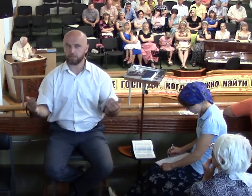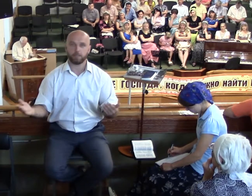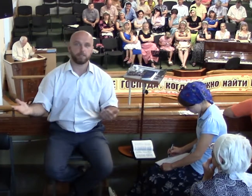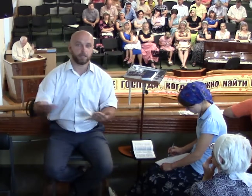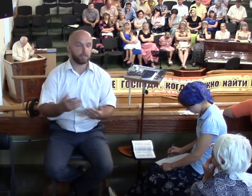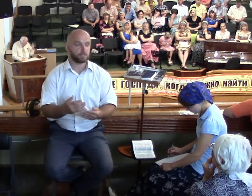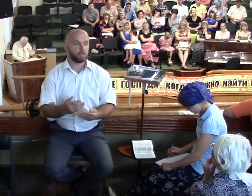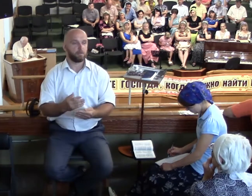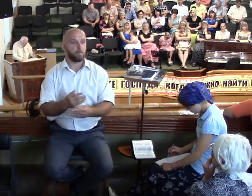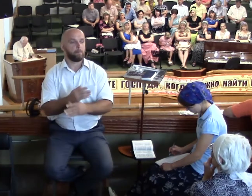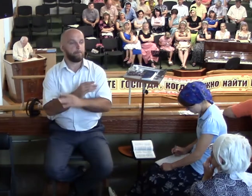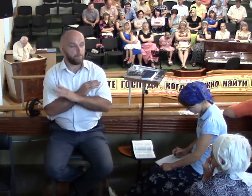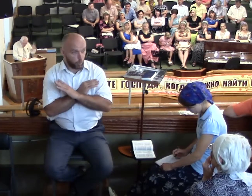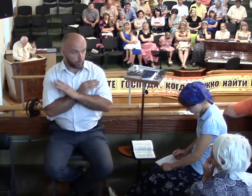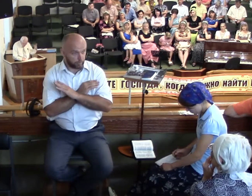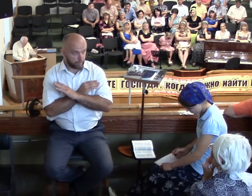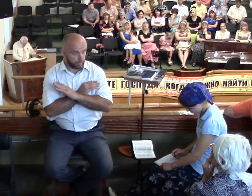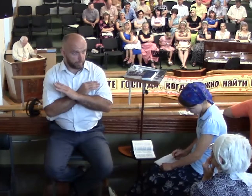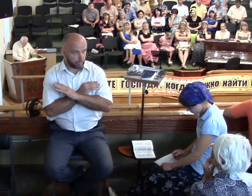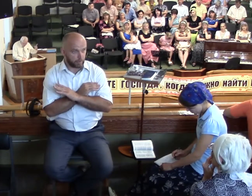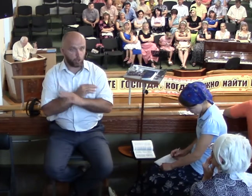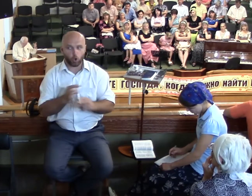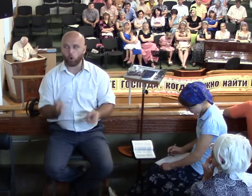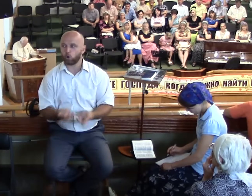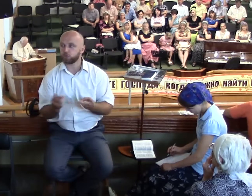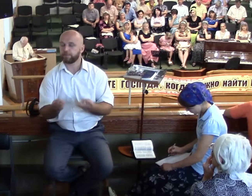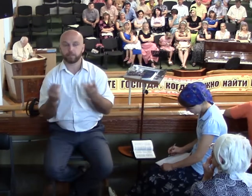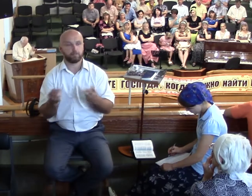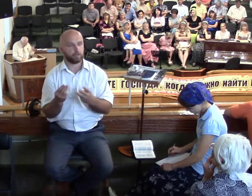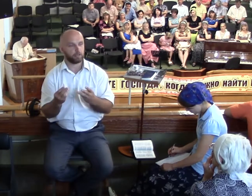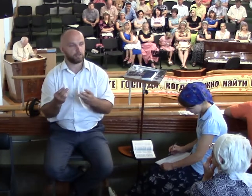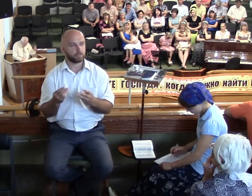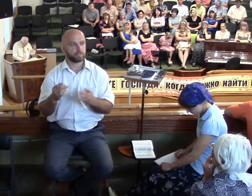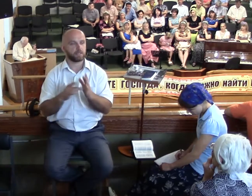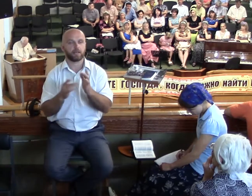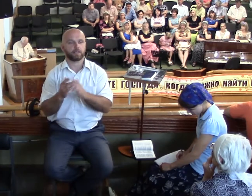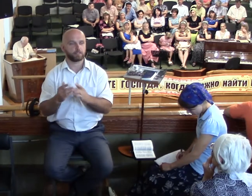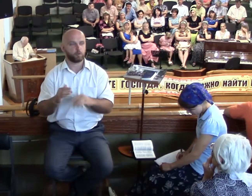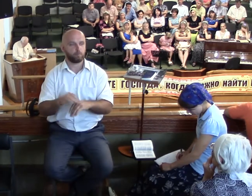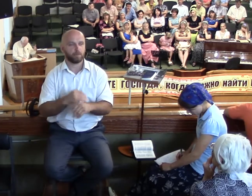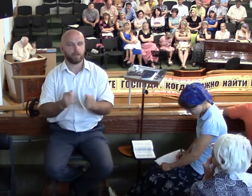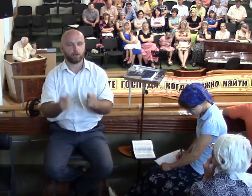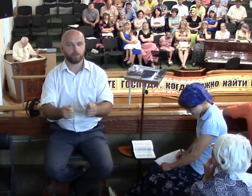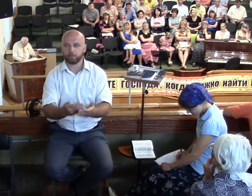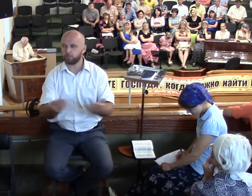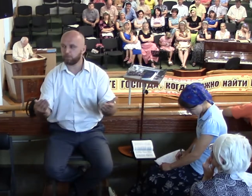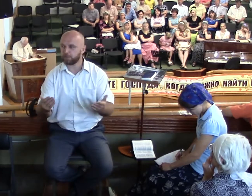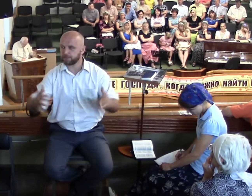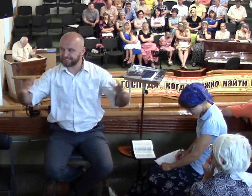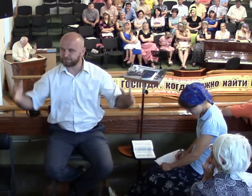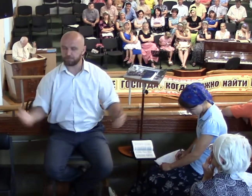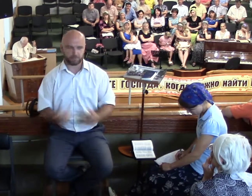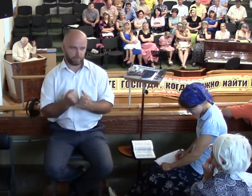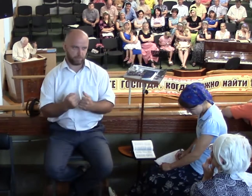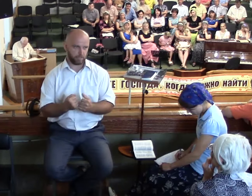нас, мертвых, по преступлениям оживотворил со Христом, благодатью вы спасены, и воскресил с